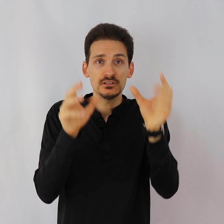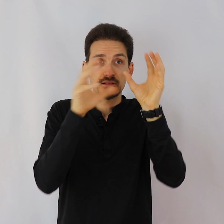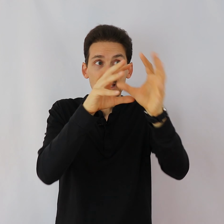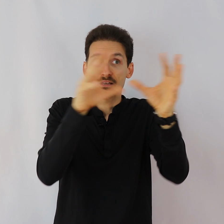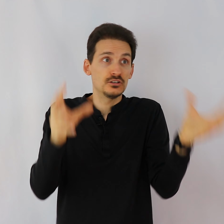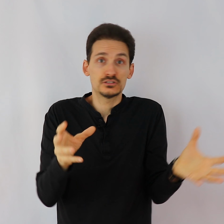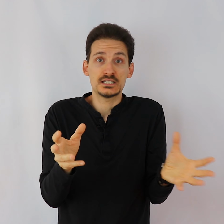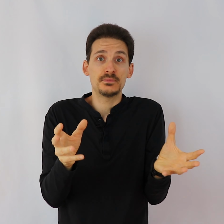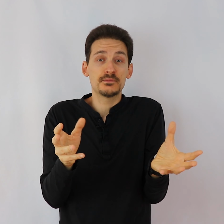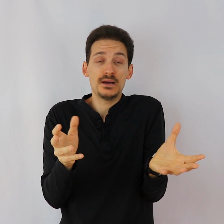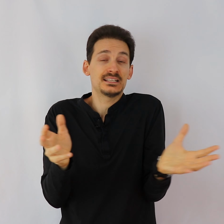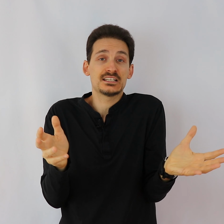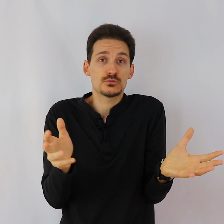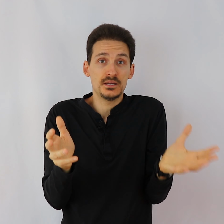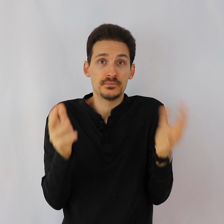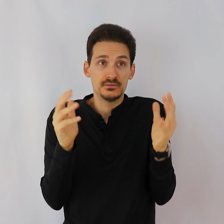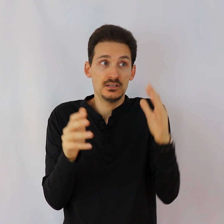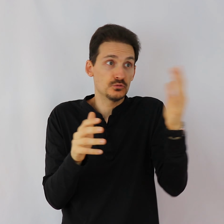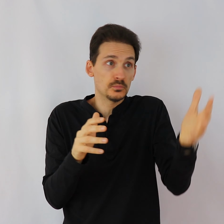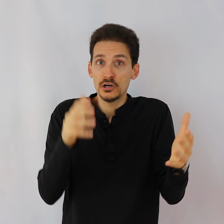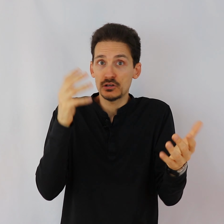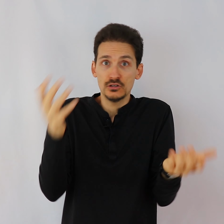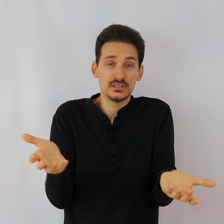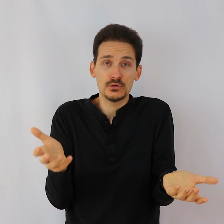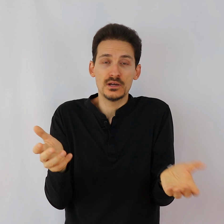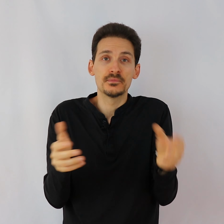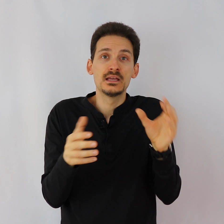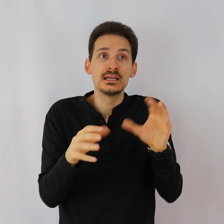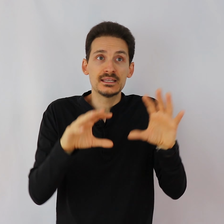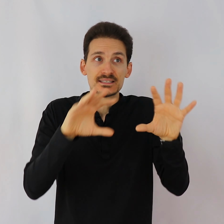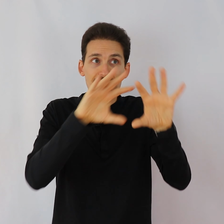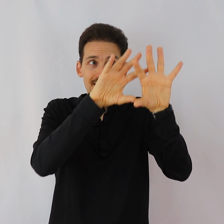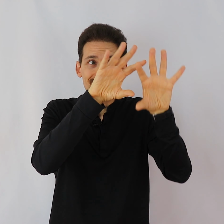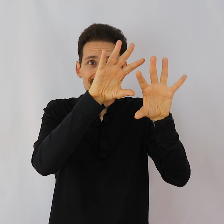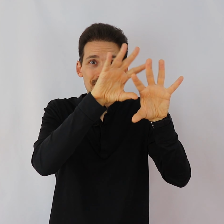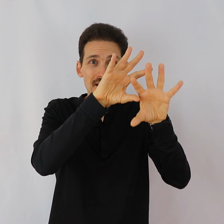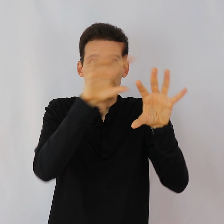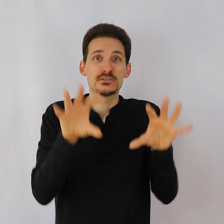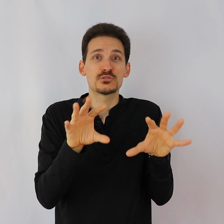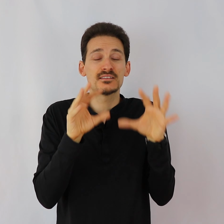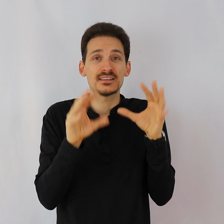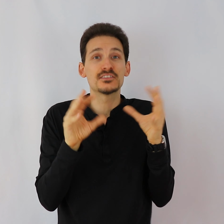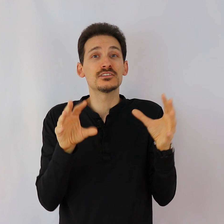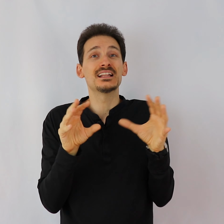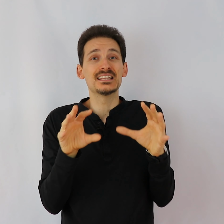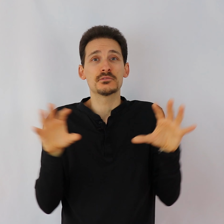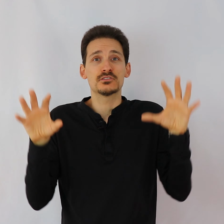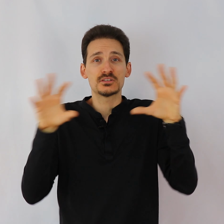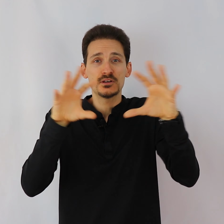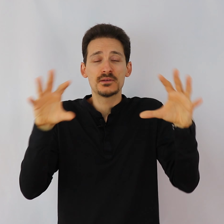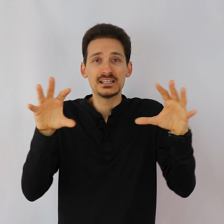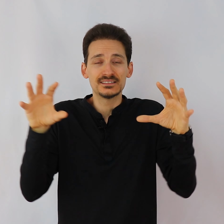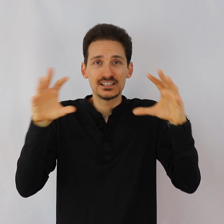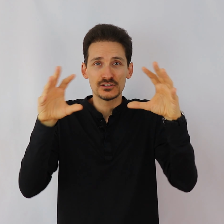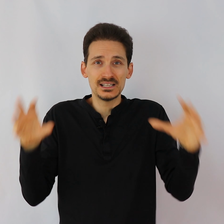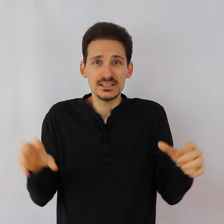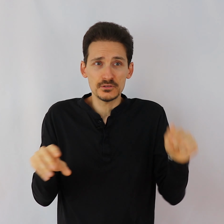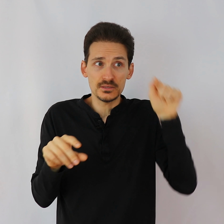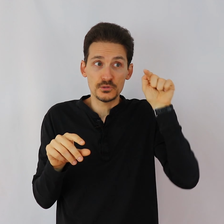en otras en páginas web en un blog o una web y de esa manera se ve una previsualización del libro se puede ver el interior del libro y